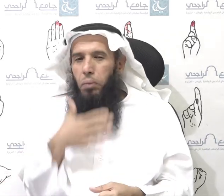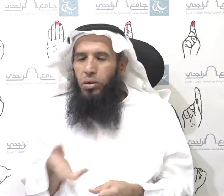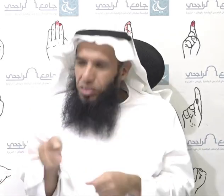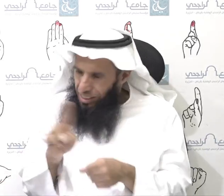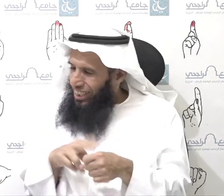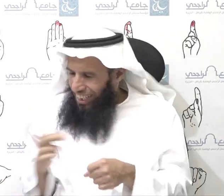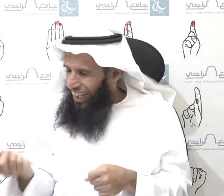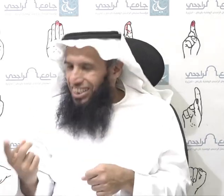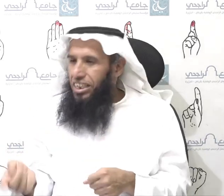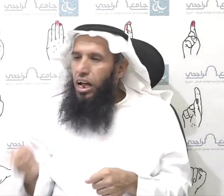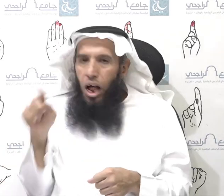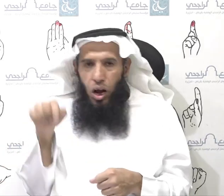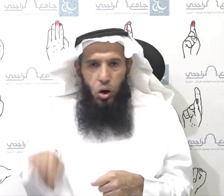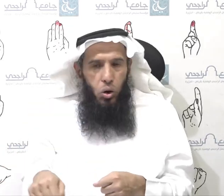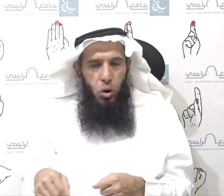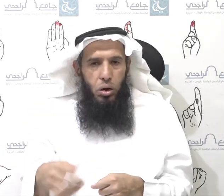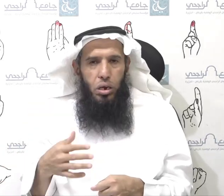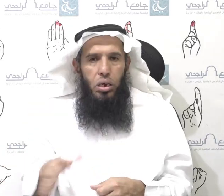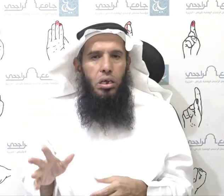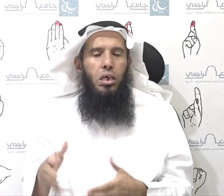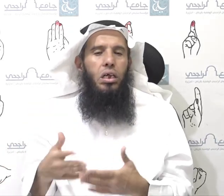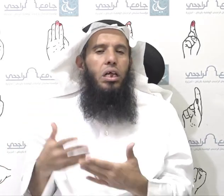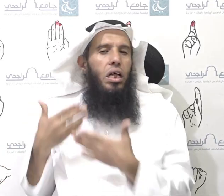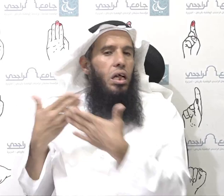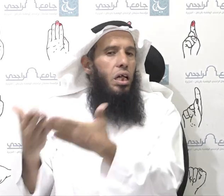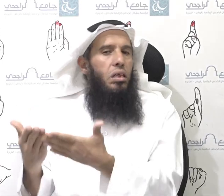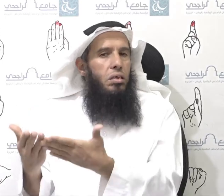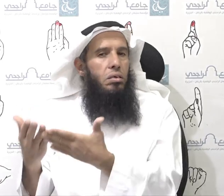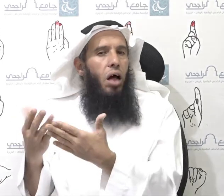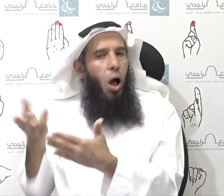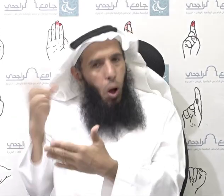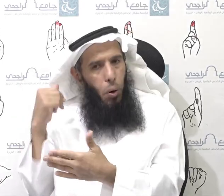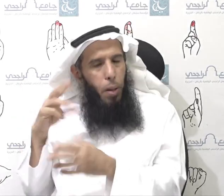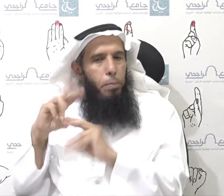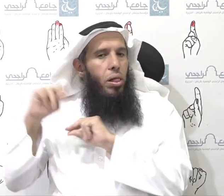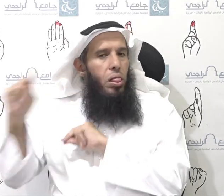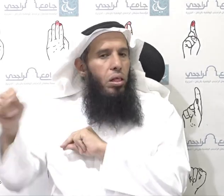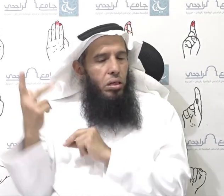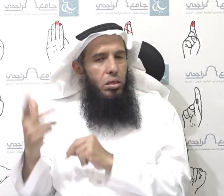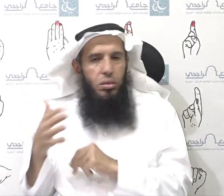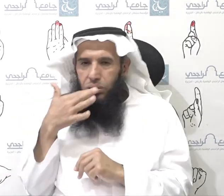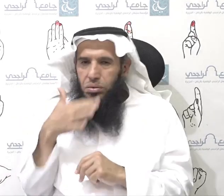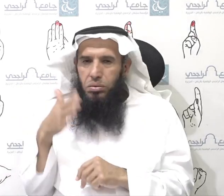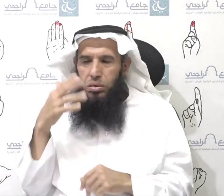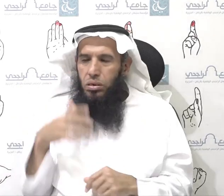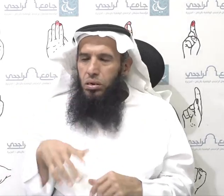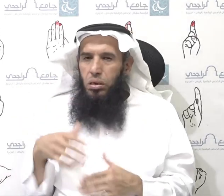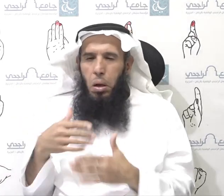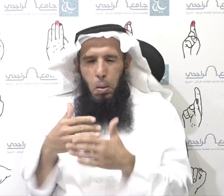فاليوم أنت ترد هذا الجزاء. الكبار يؤلمهم بعدك عنهم أيها الأب